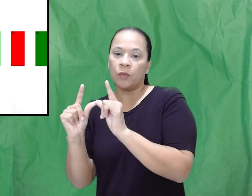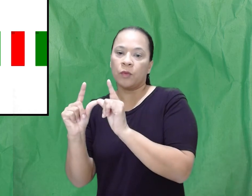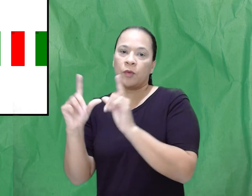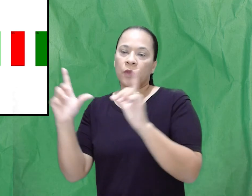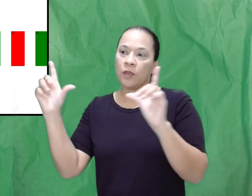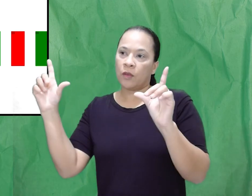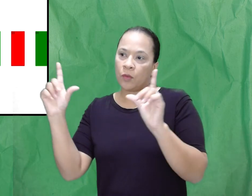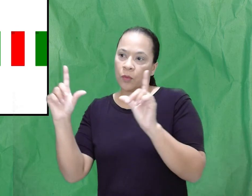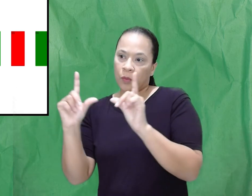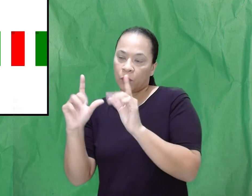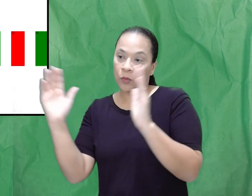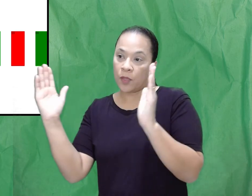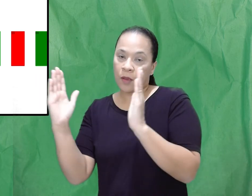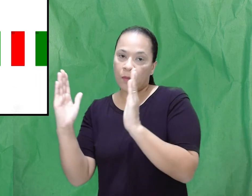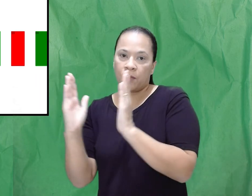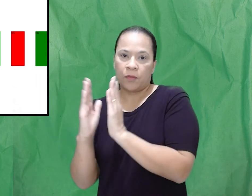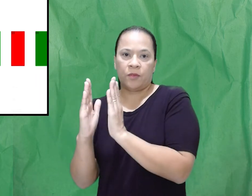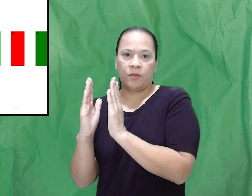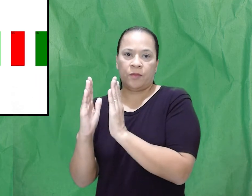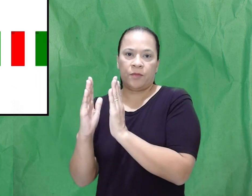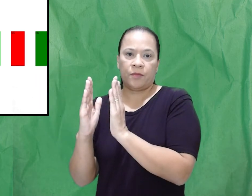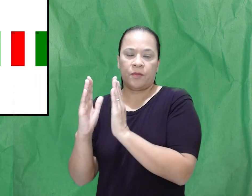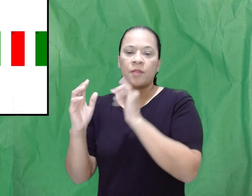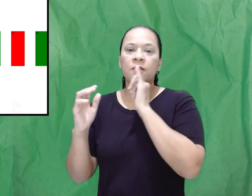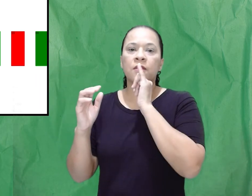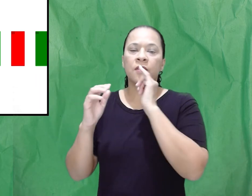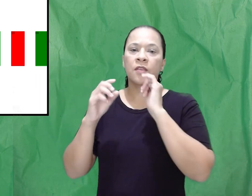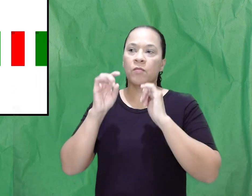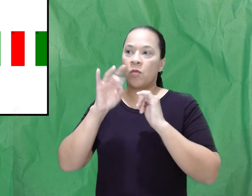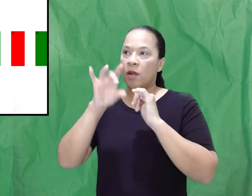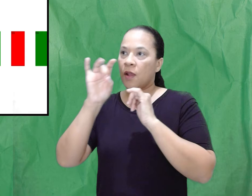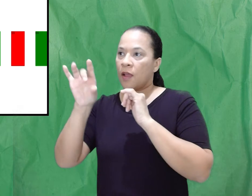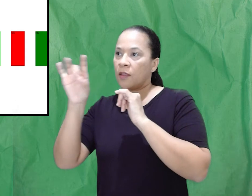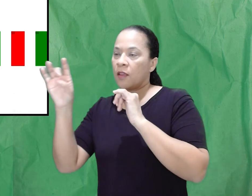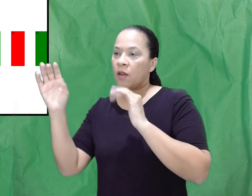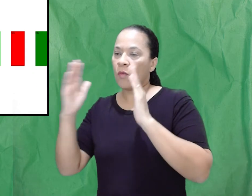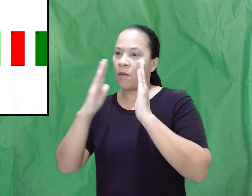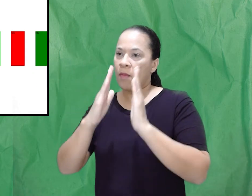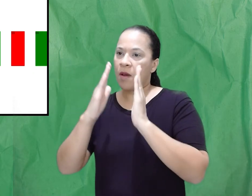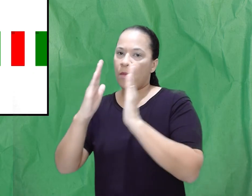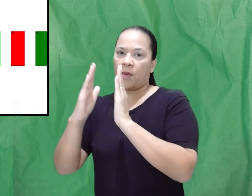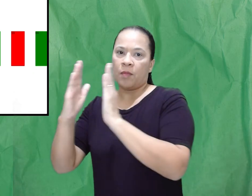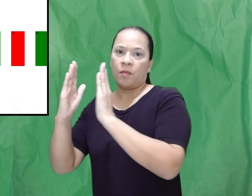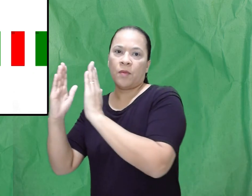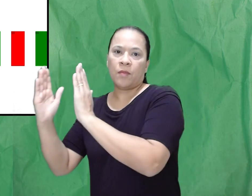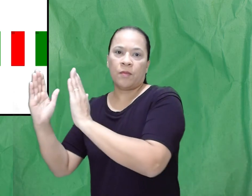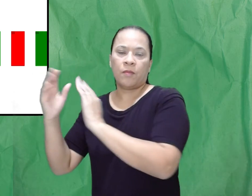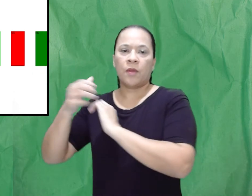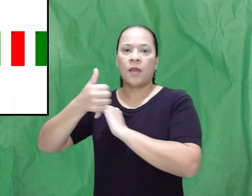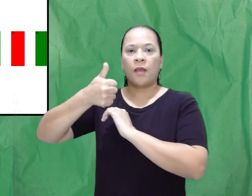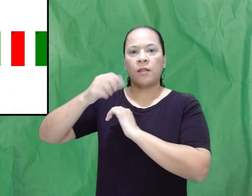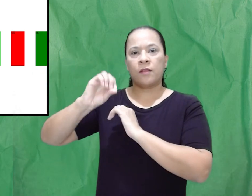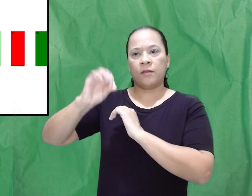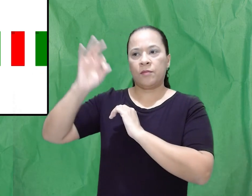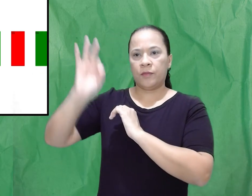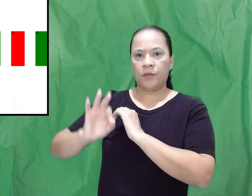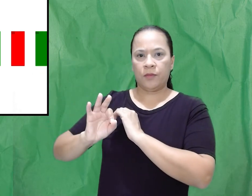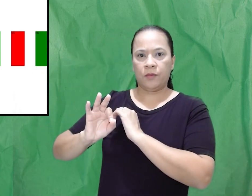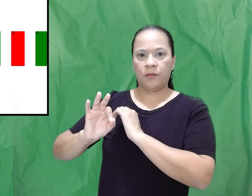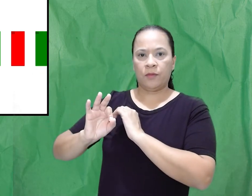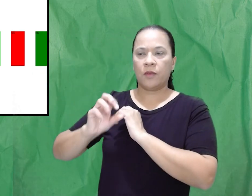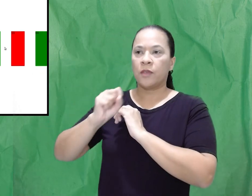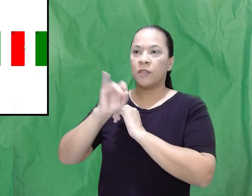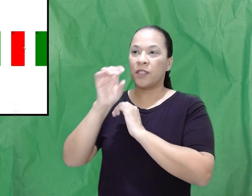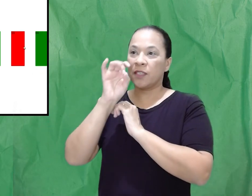Por exemplo, vamos dizer que cada caixa aqui dessa eu defini como 10%. Se eu definir como